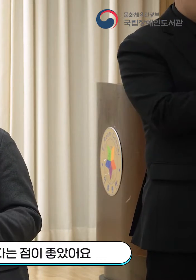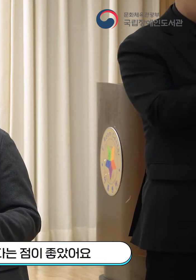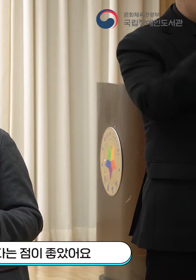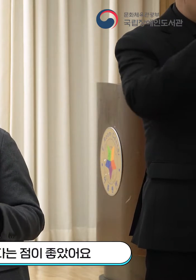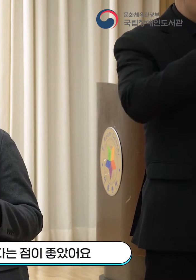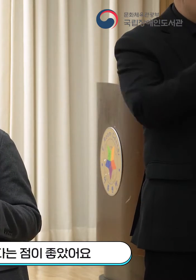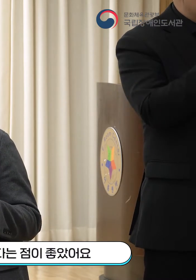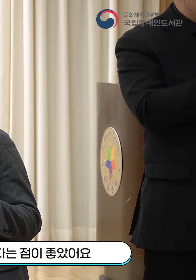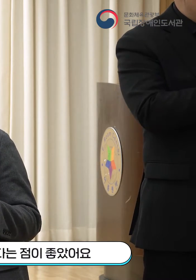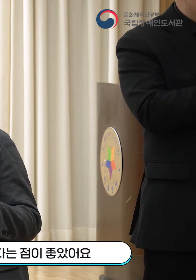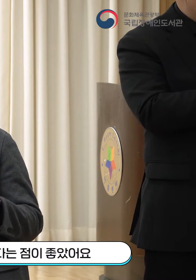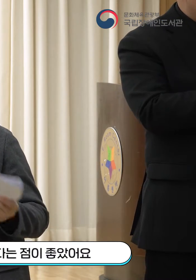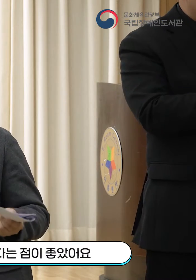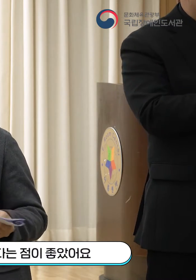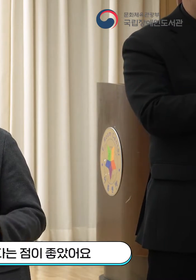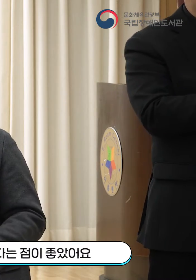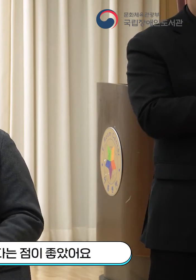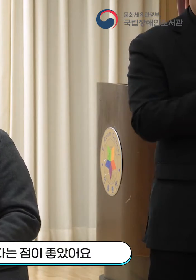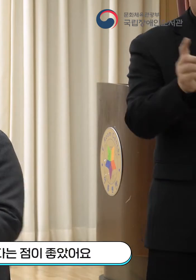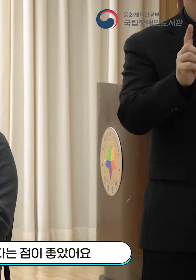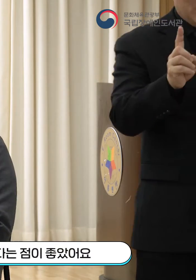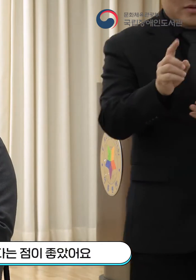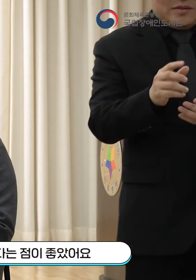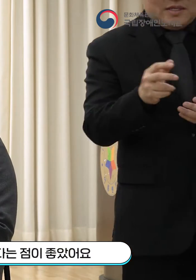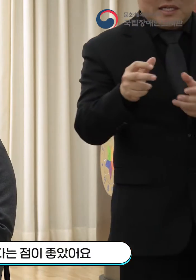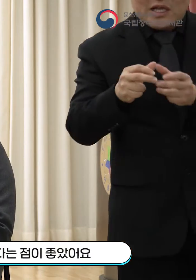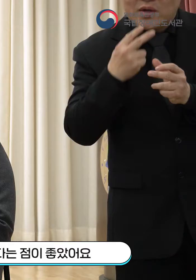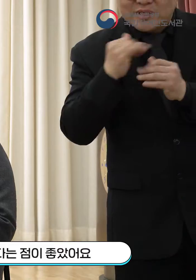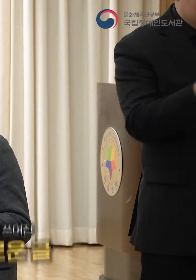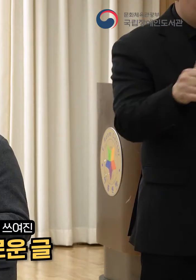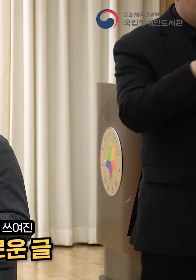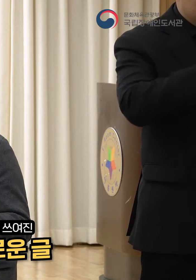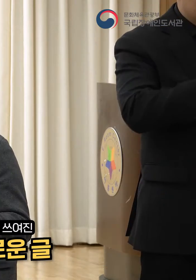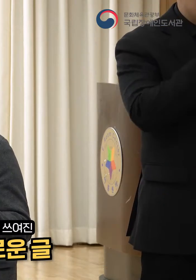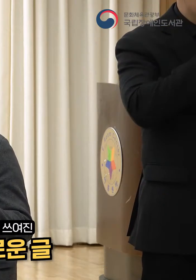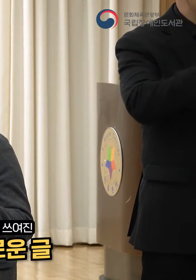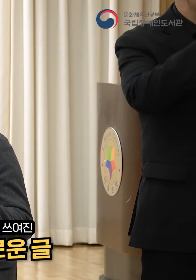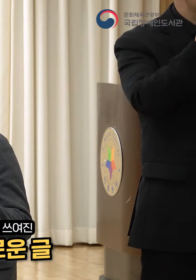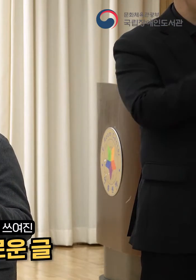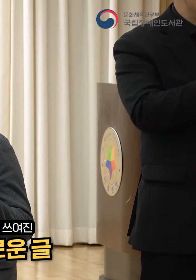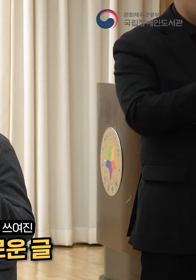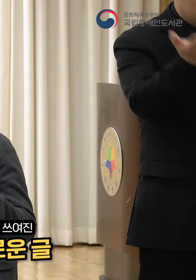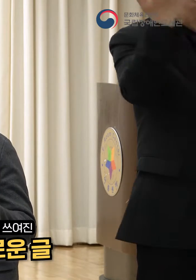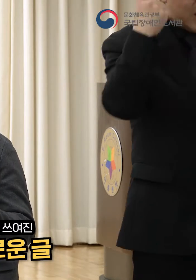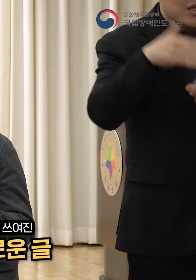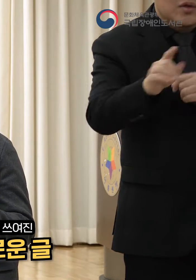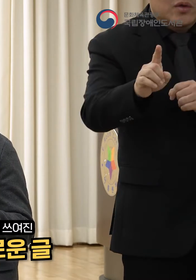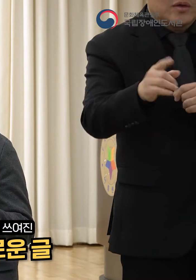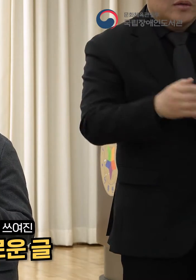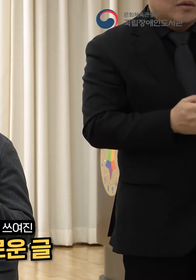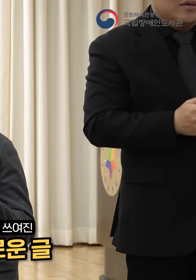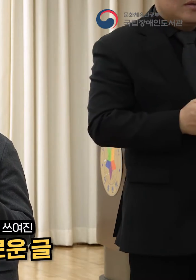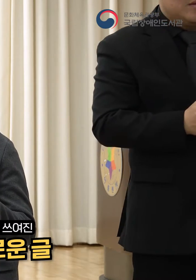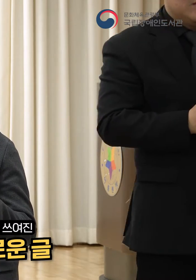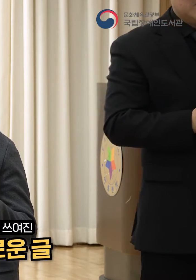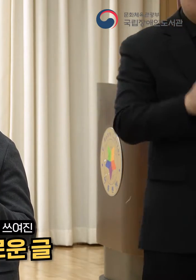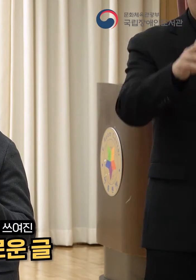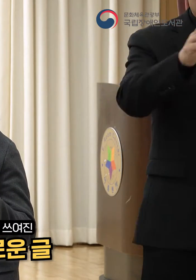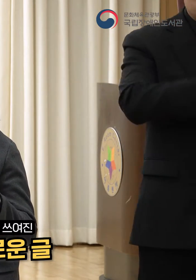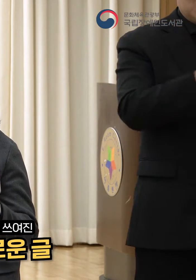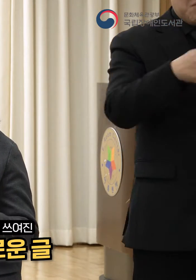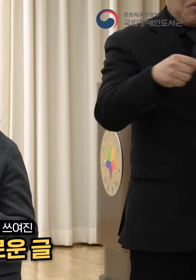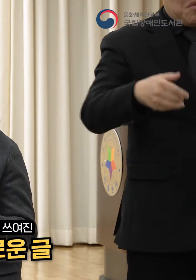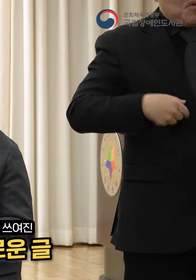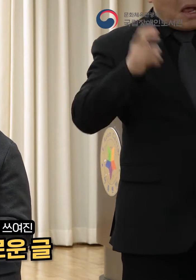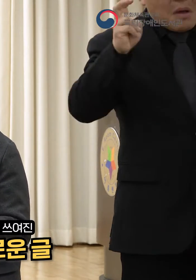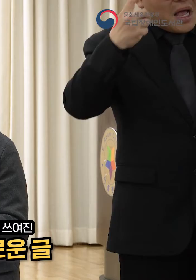자료를 비장애인들과 분리시키지 않았다는 점이 되게 좋았어요. 기존에는 그냥 이분들에게 뭐 이러이러한 주제의 내용들이